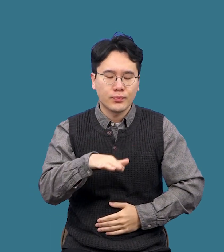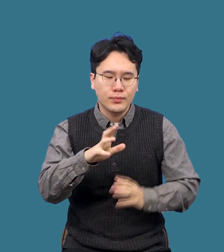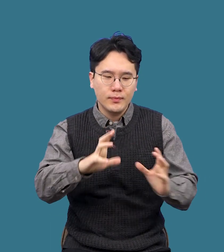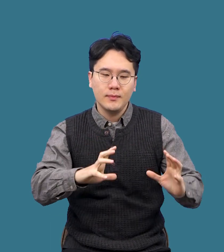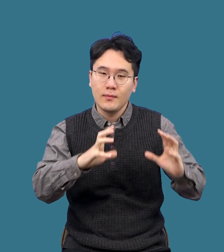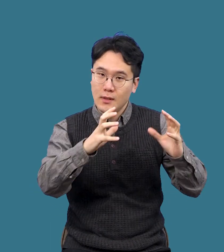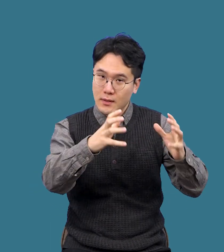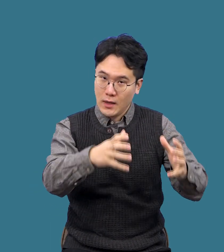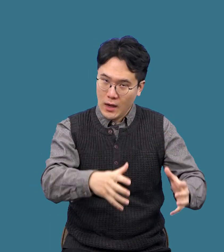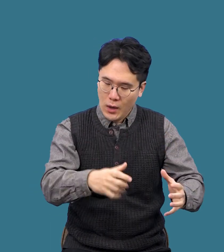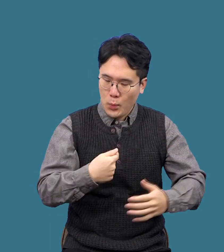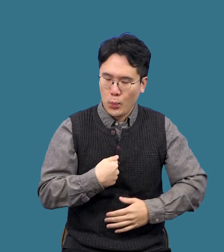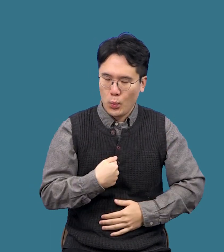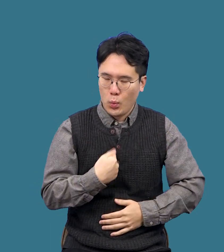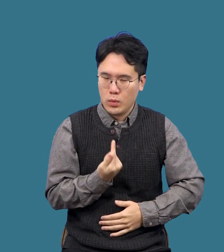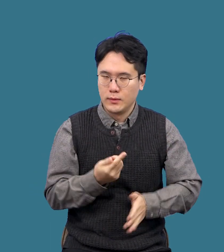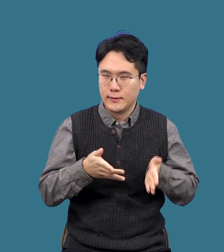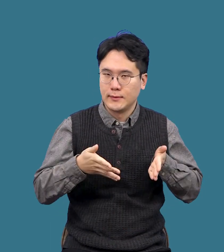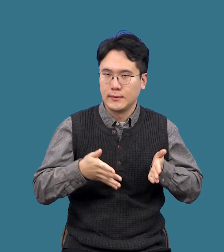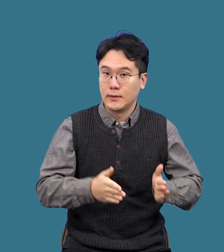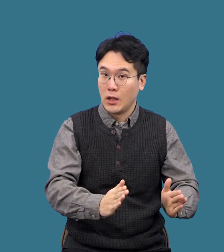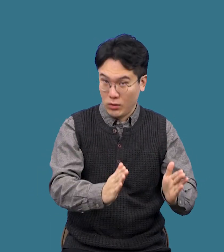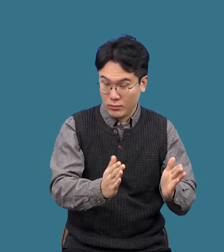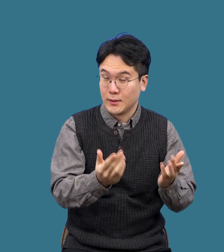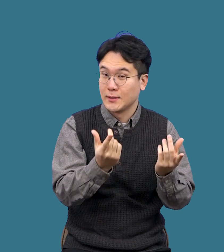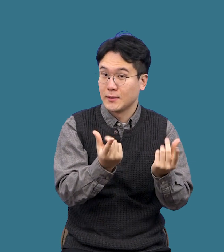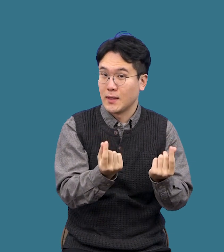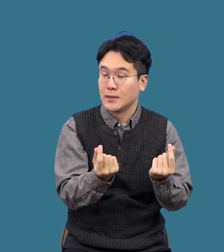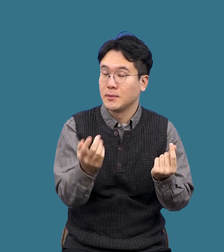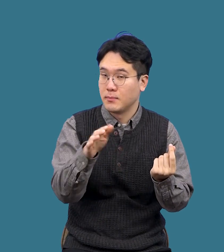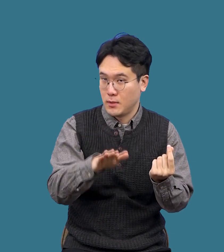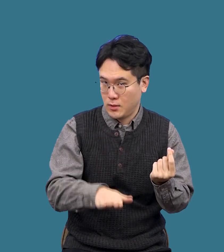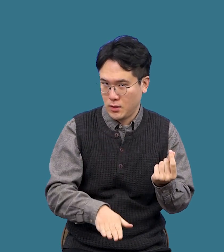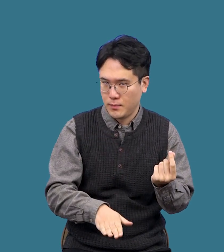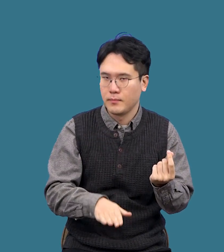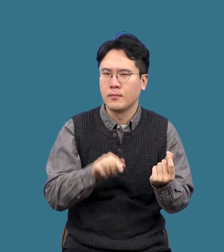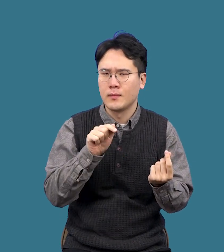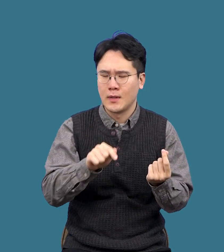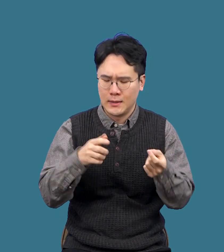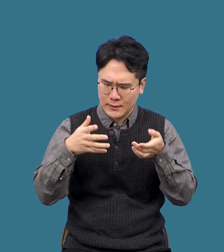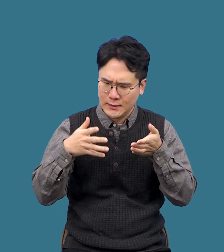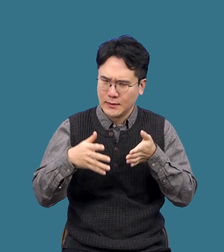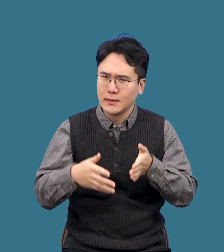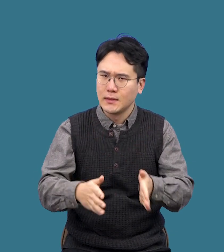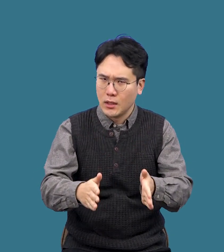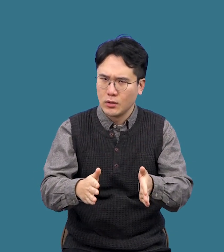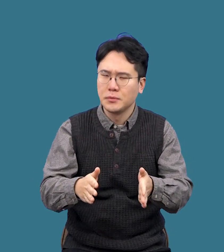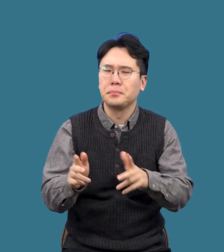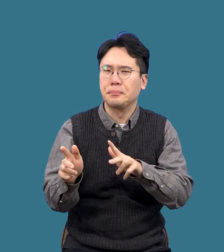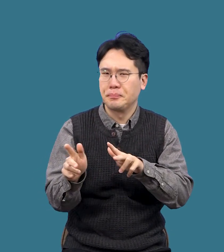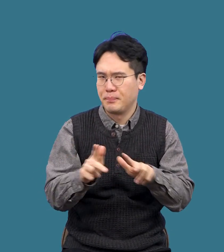그 순간 가족이라는 공동체의 일원이 되는 것과 같습니다.